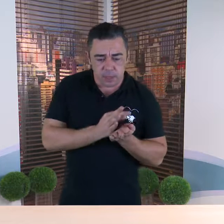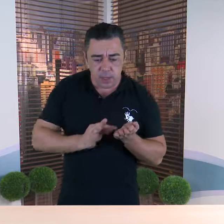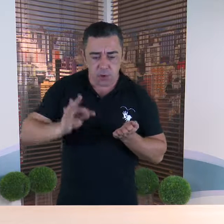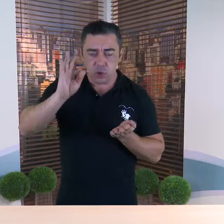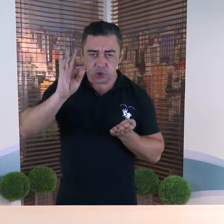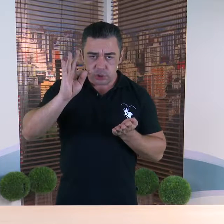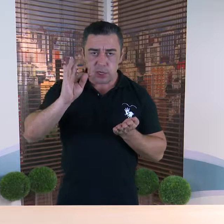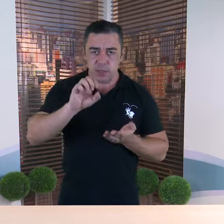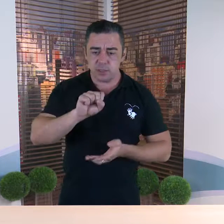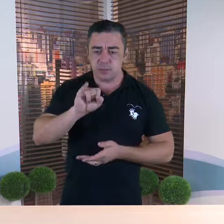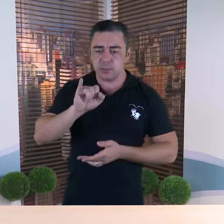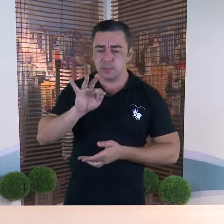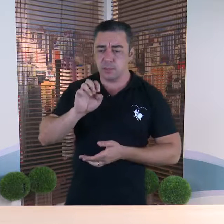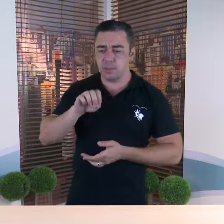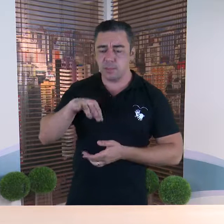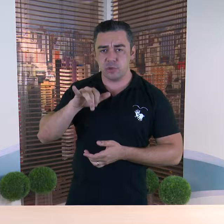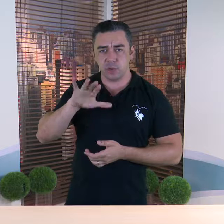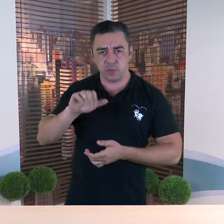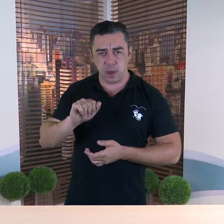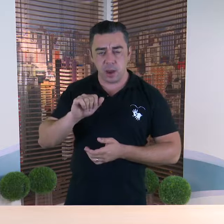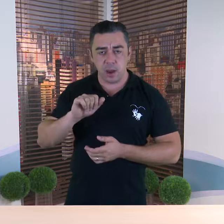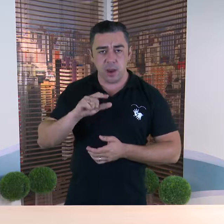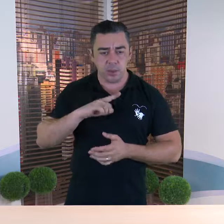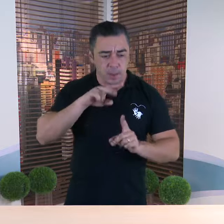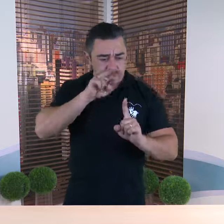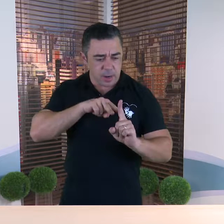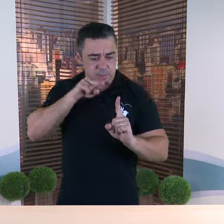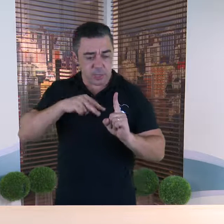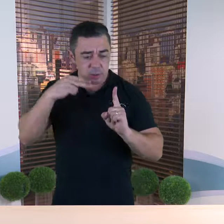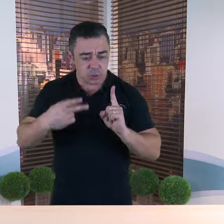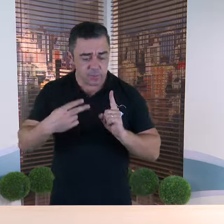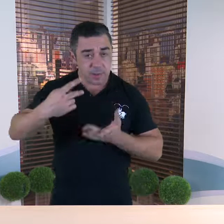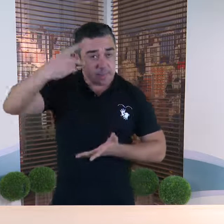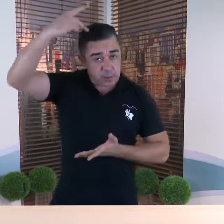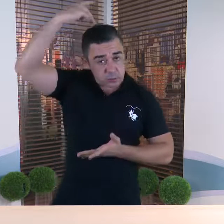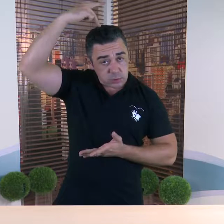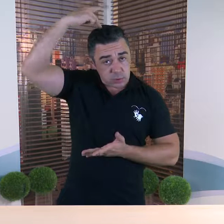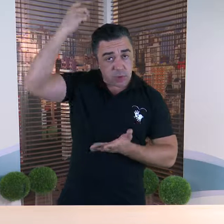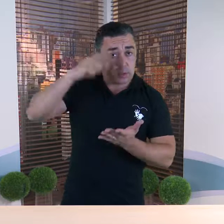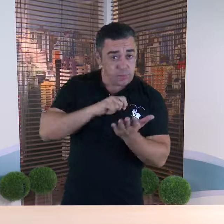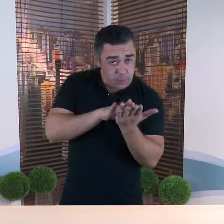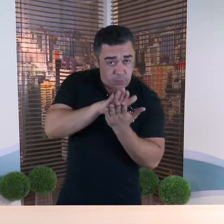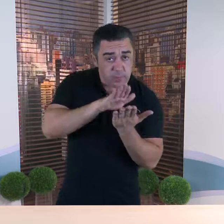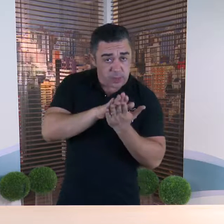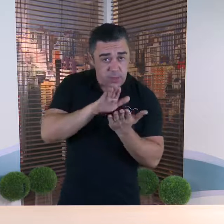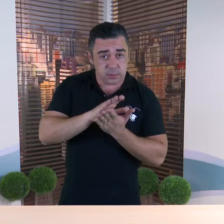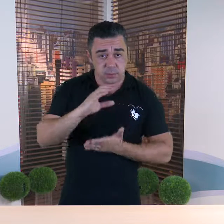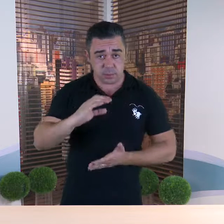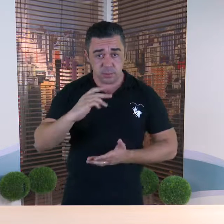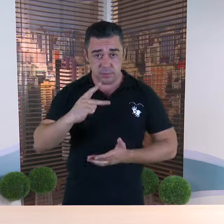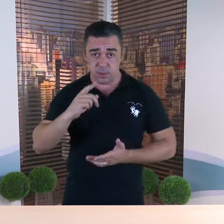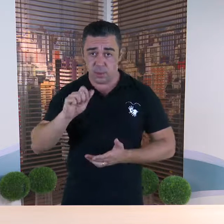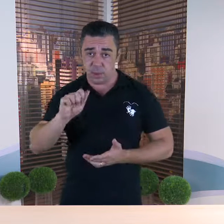Teologia Sistemática, uma perspectiva pentecostal publicada pela CPAD. É esse livro